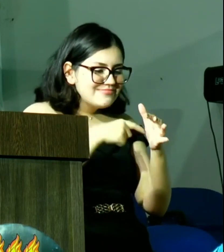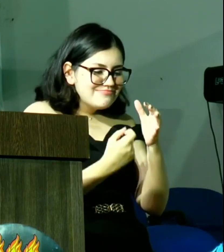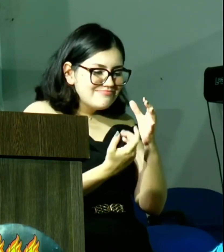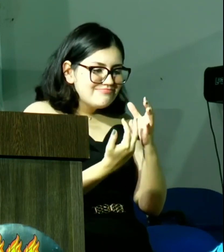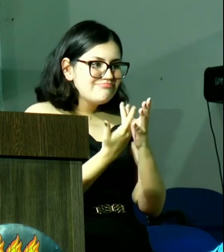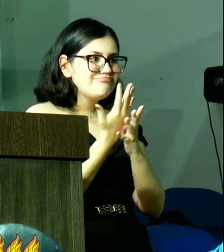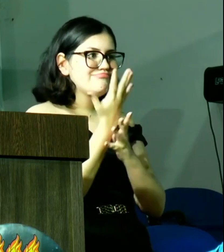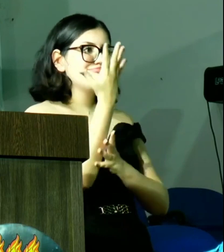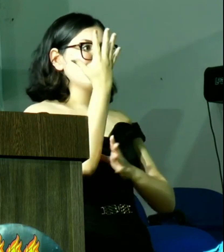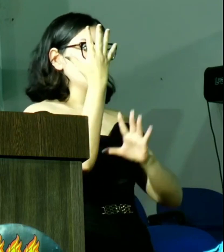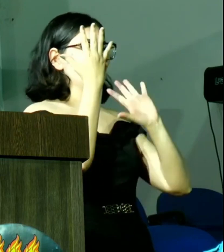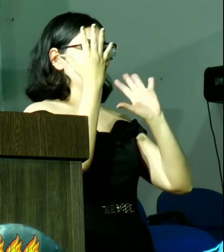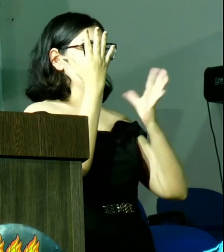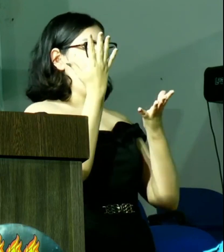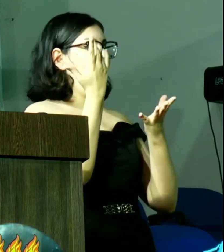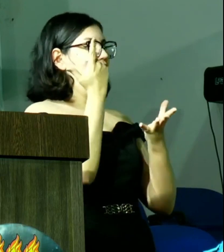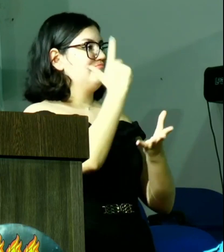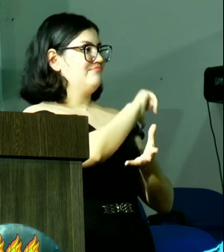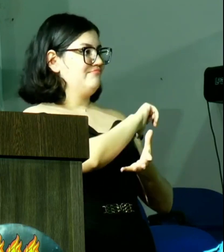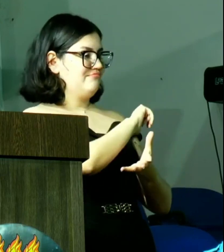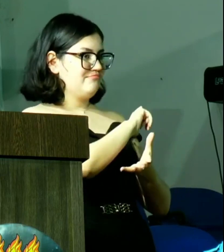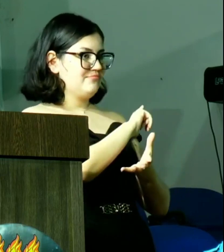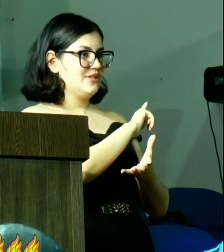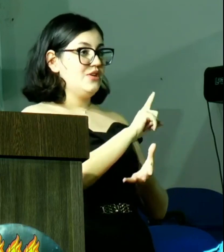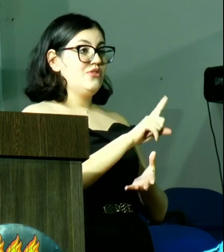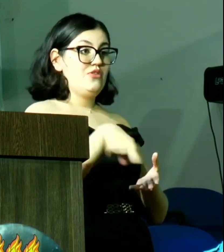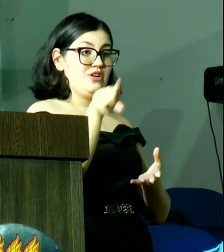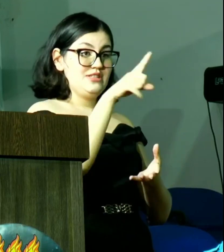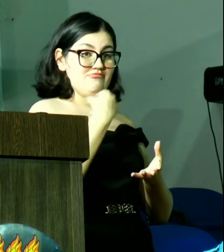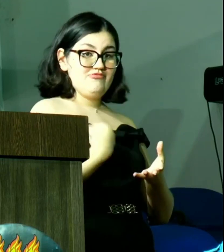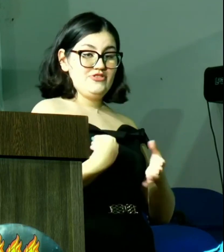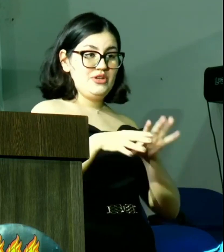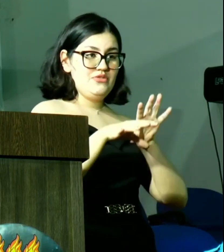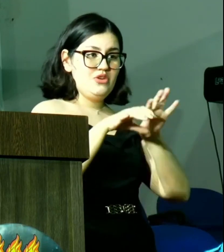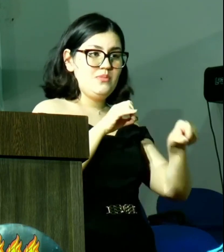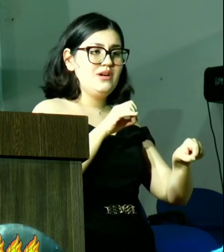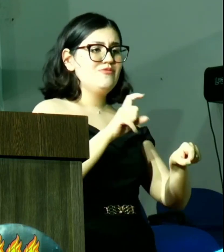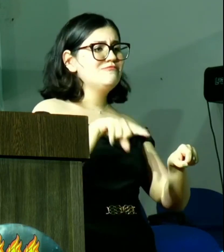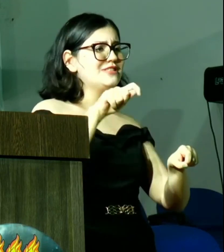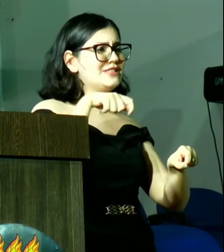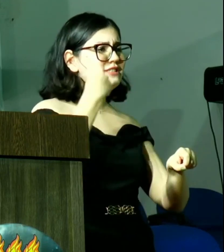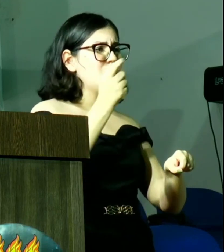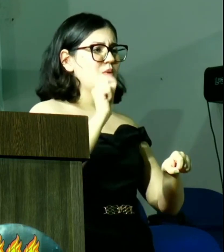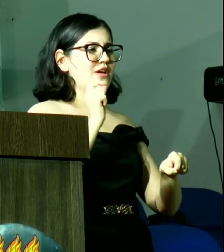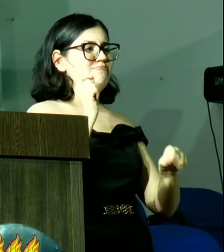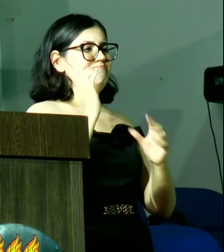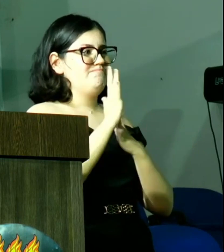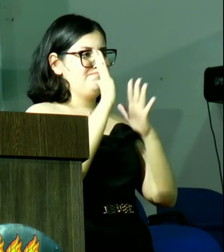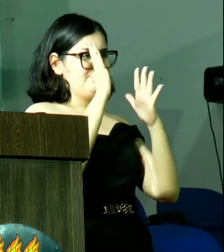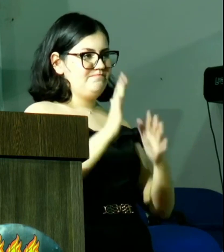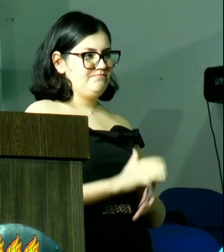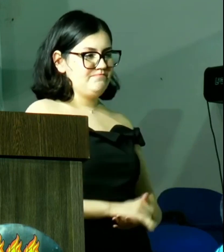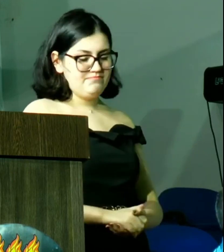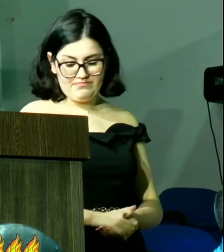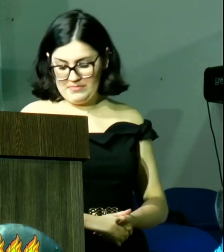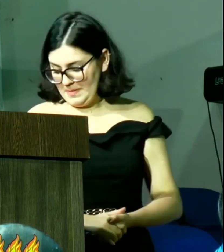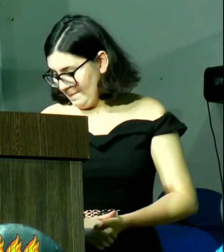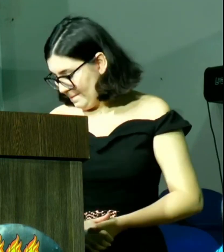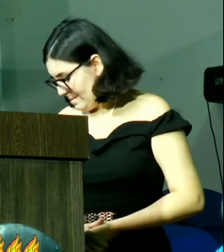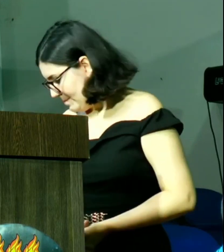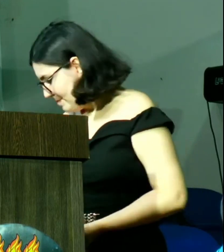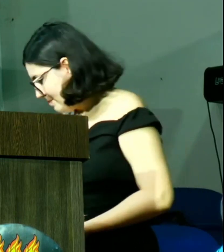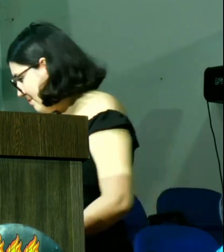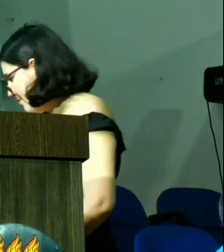árvore frutífera. Concludentes, vocês são vitoriosos. Foram muitas as dificuldades pessoais